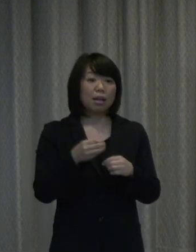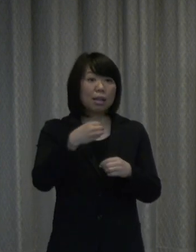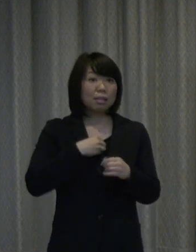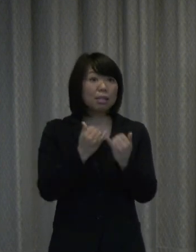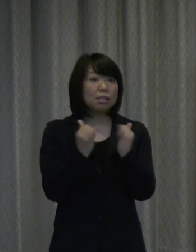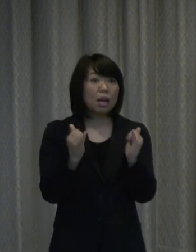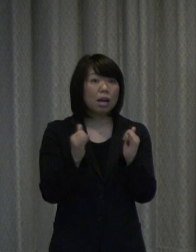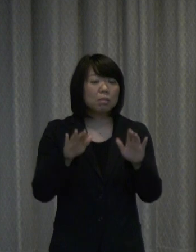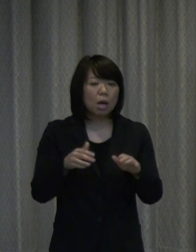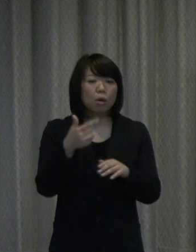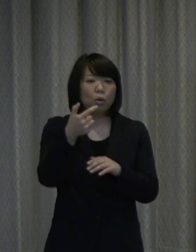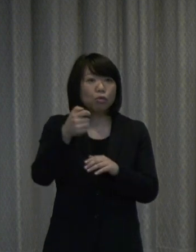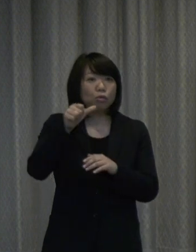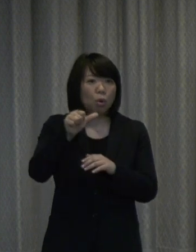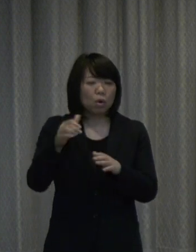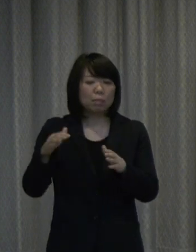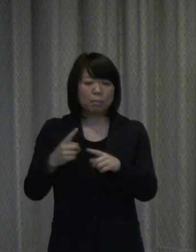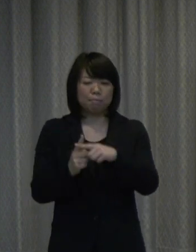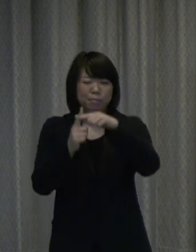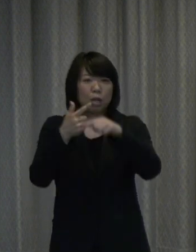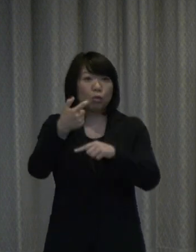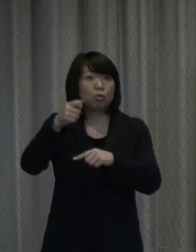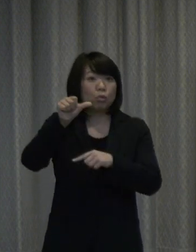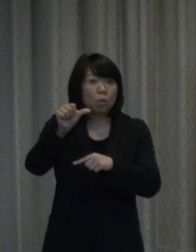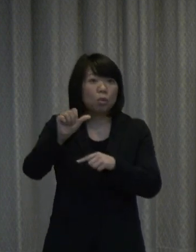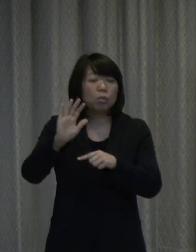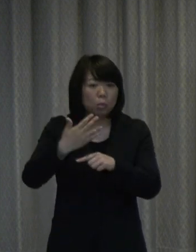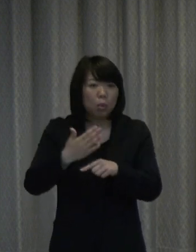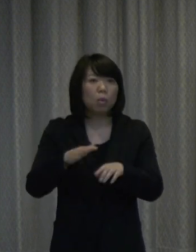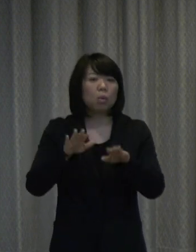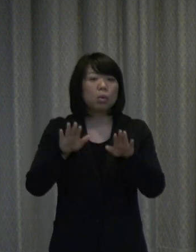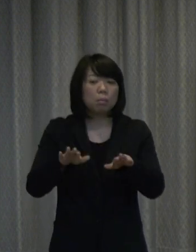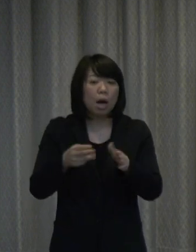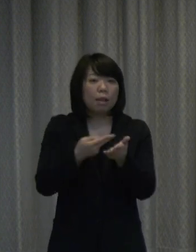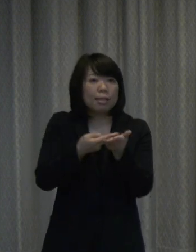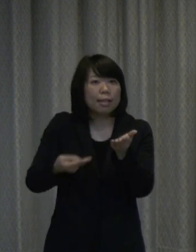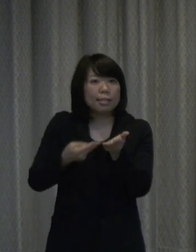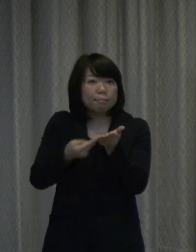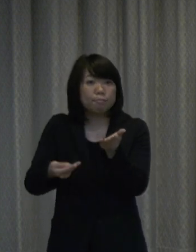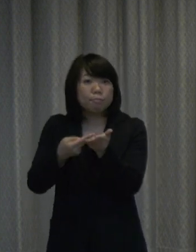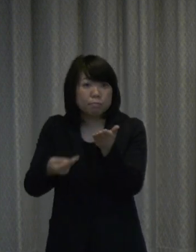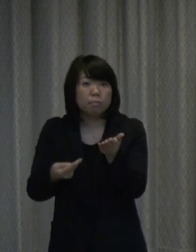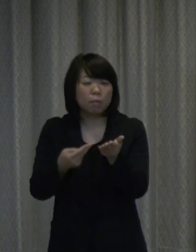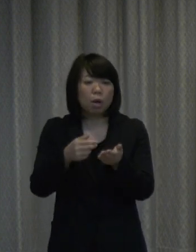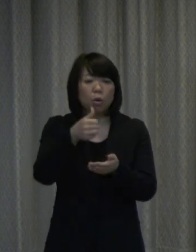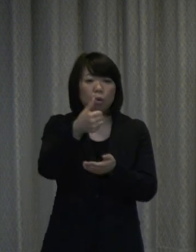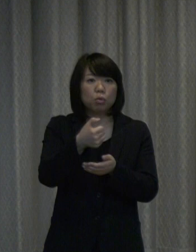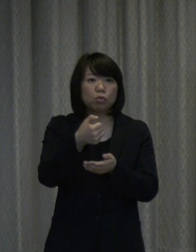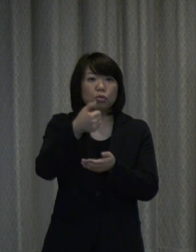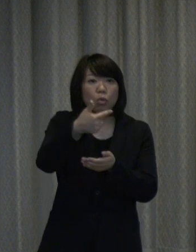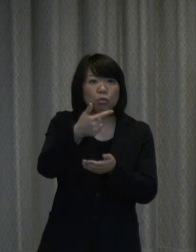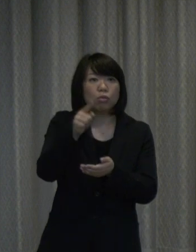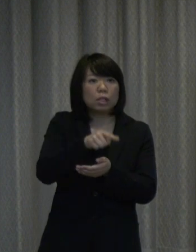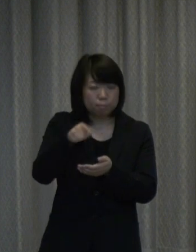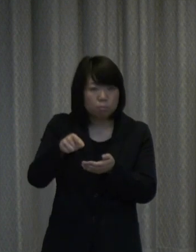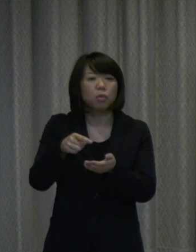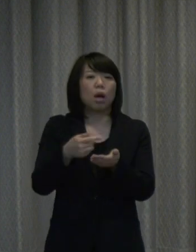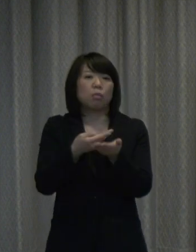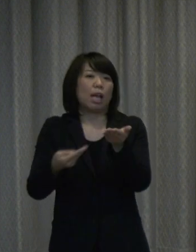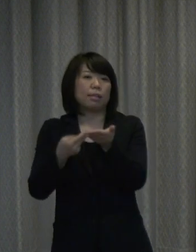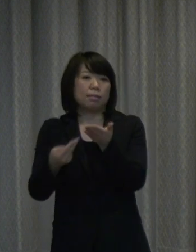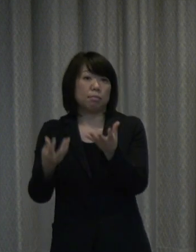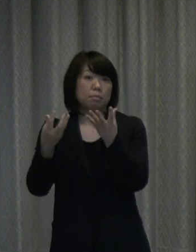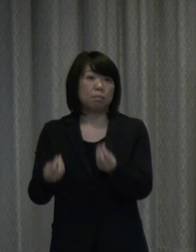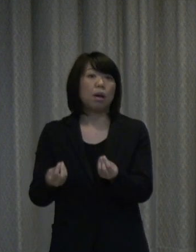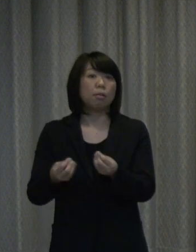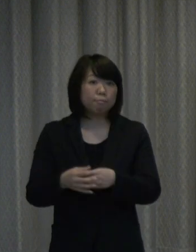方65名おいででしたけれども、この間にすでに56名の方が回復をされ退院をされています